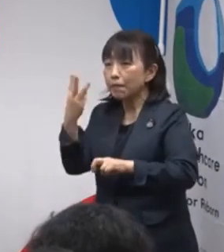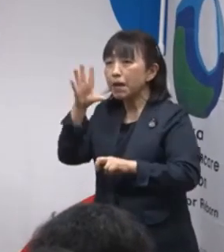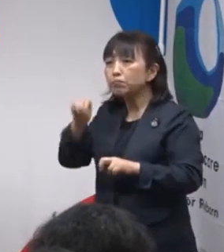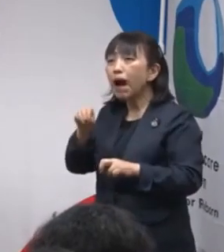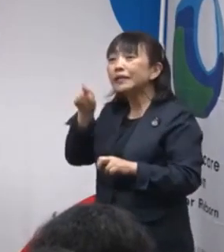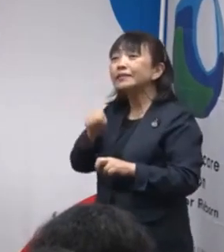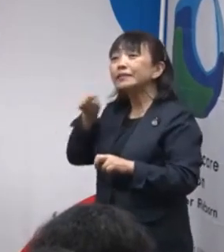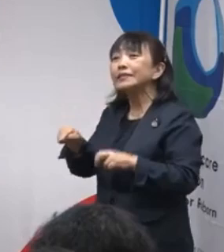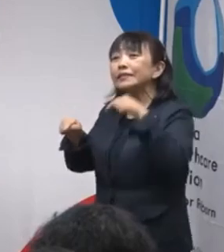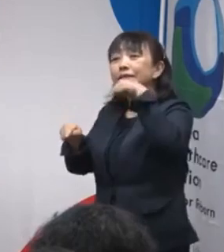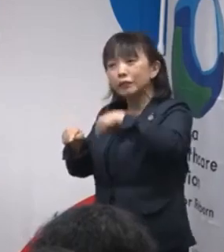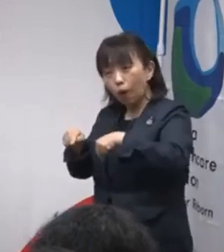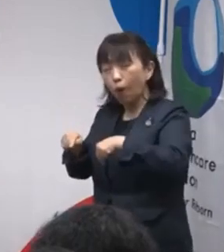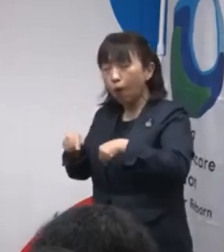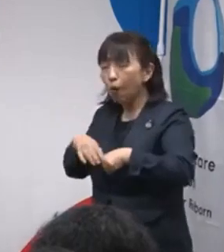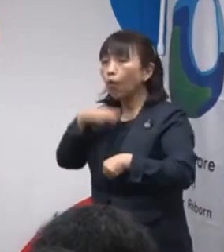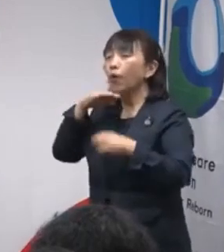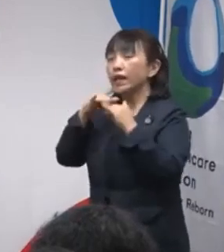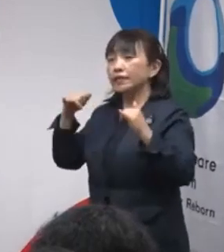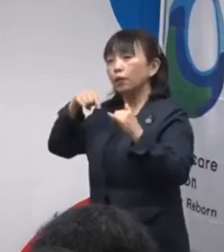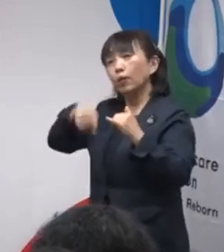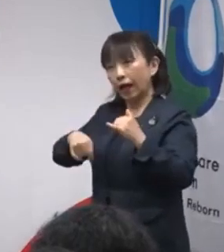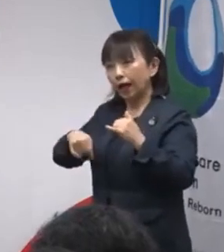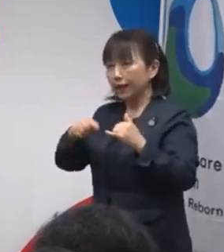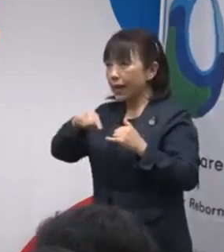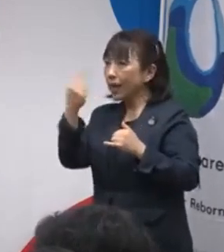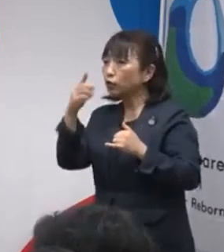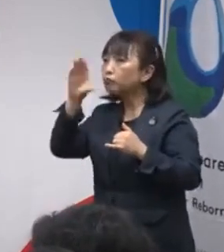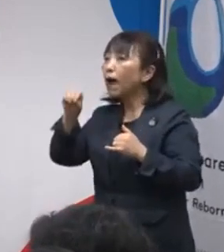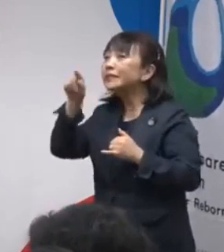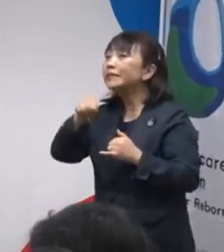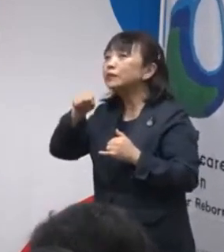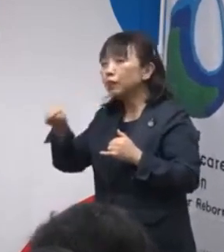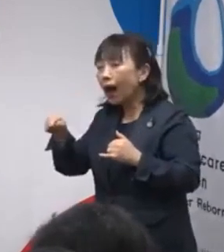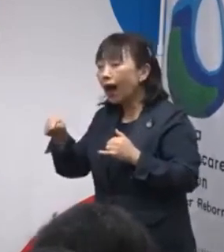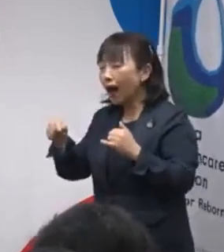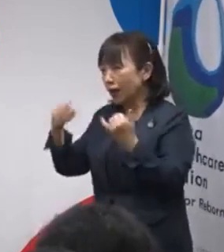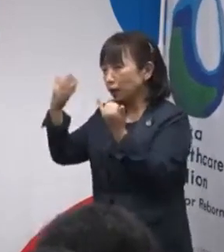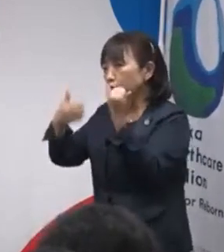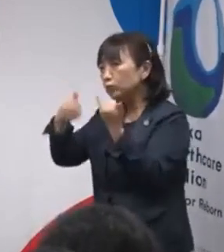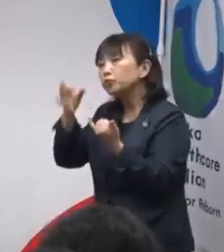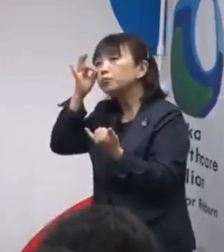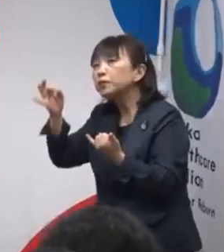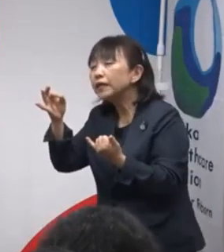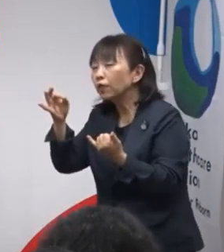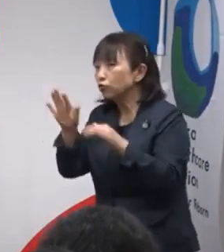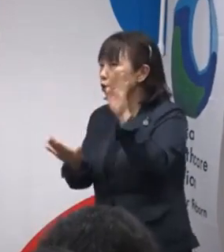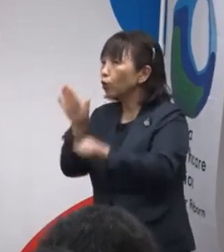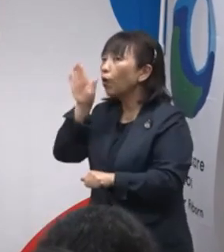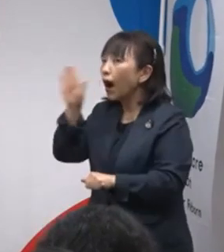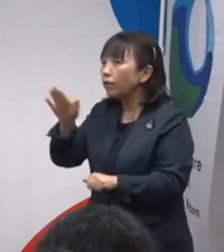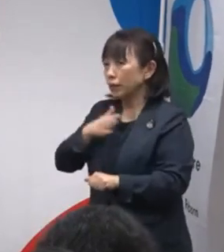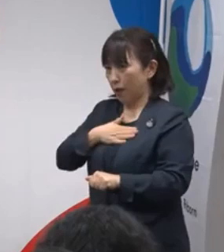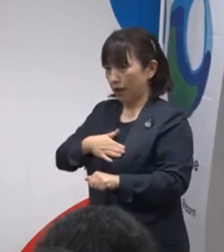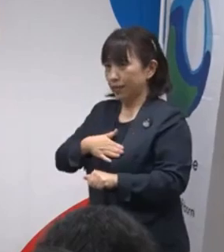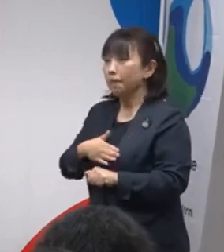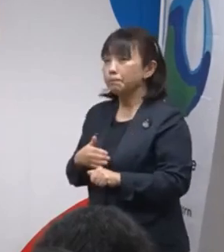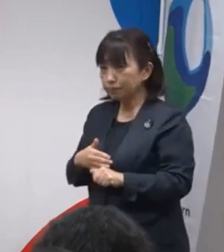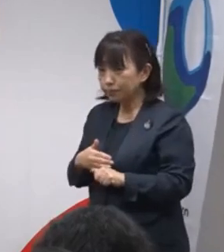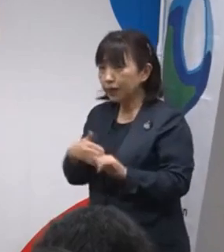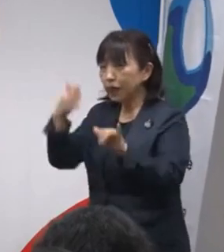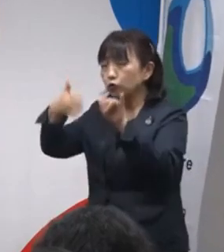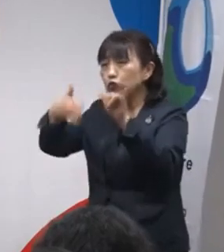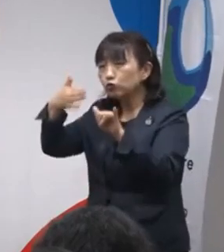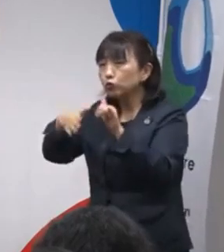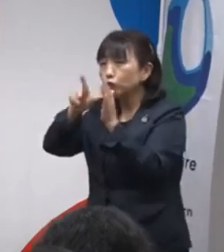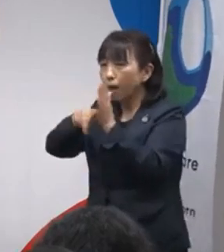ち100万人弱の方はこの YouTube を見られているという状況でもあります。そしてこの YouTube の場